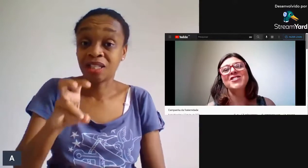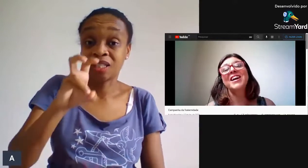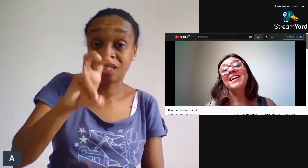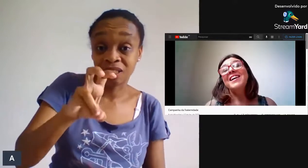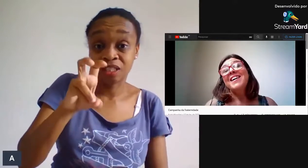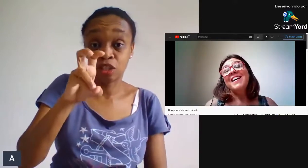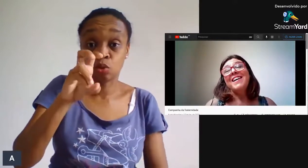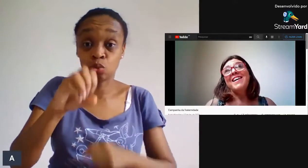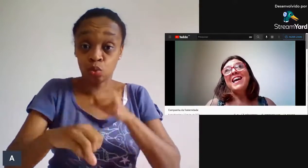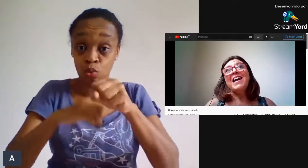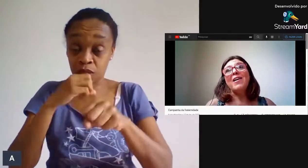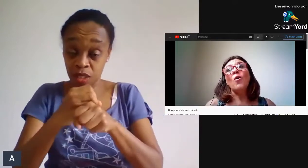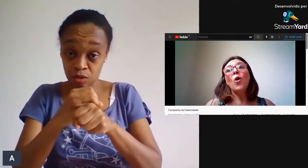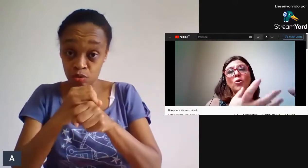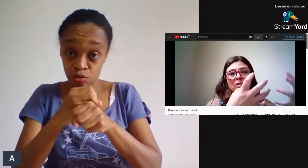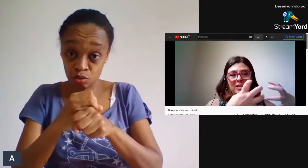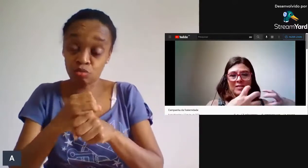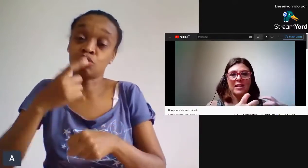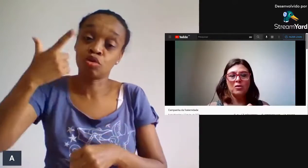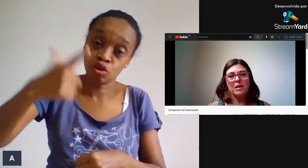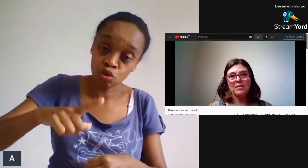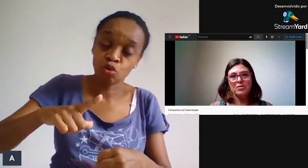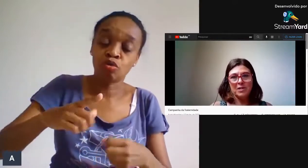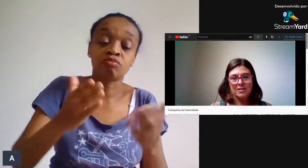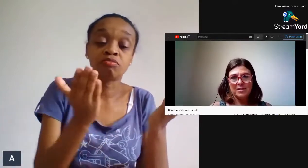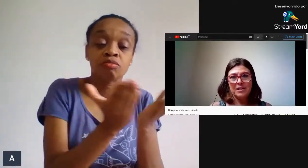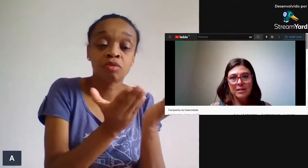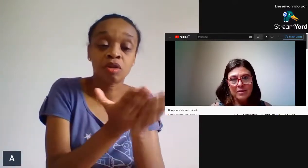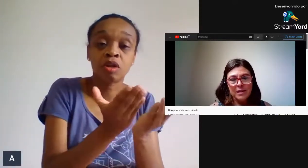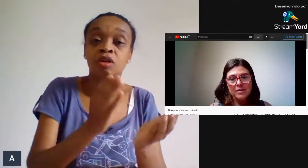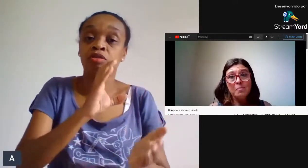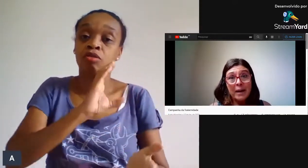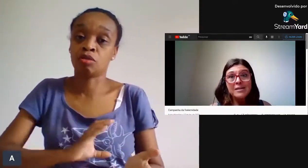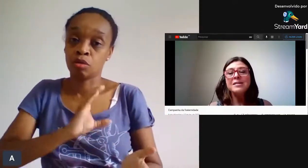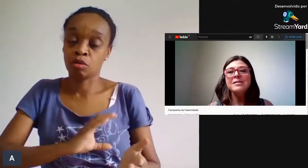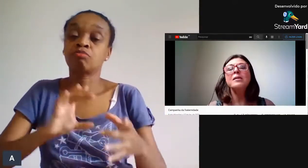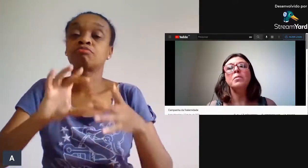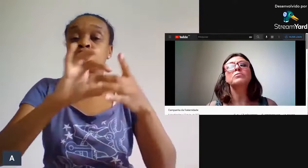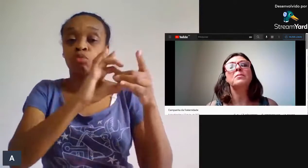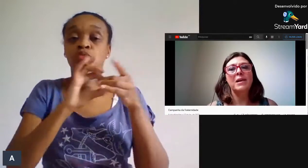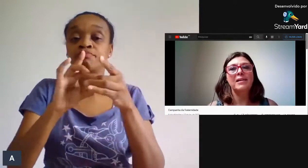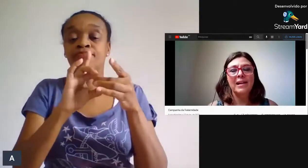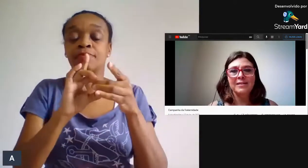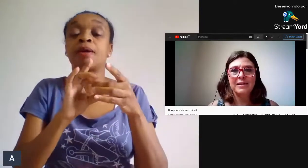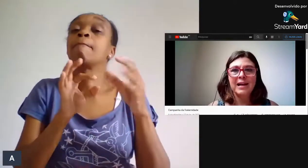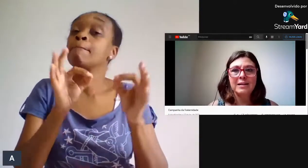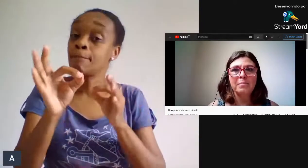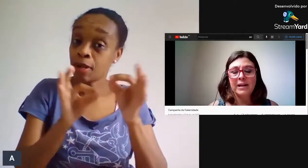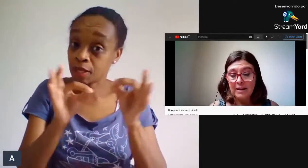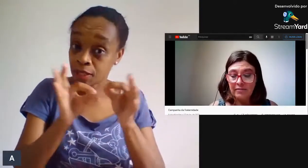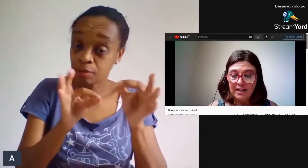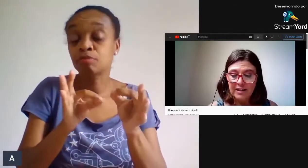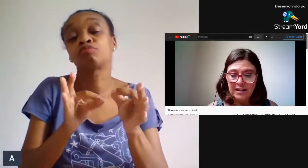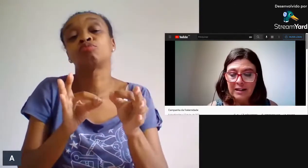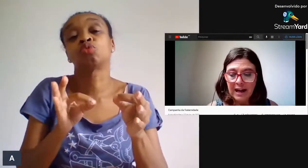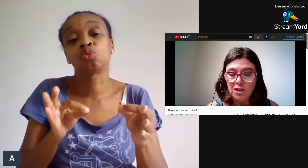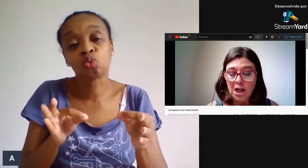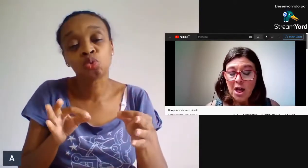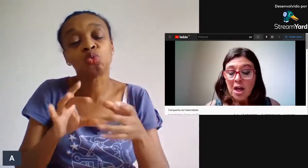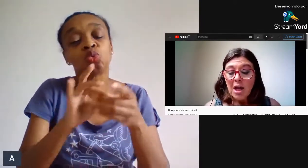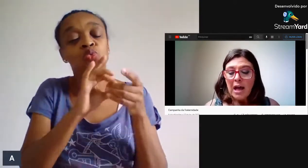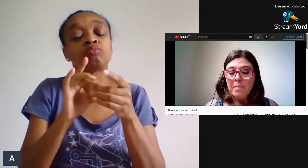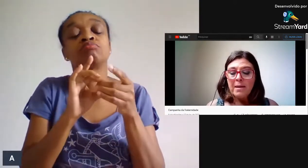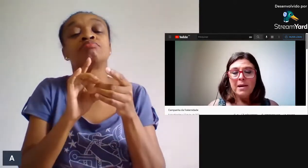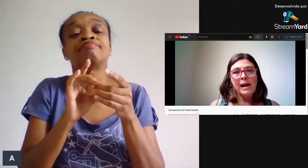ecumênica, ou seja, outras denominações cristãs participam também da campanha da